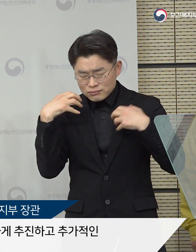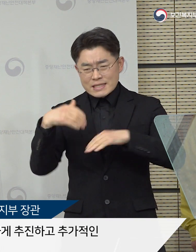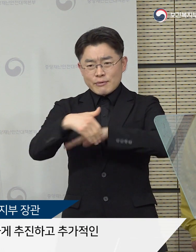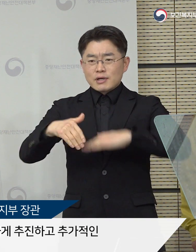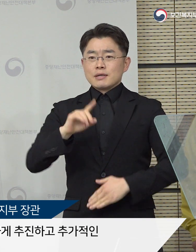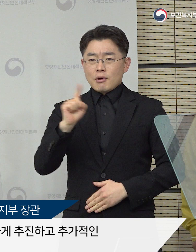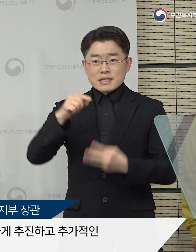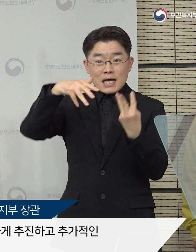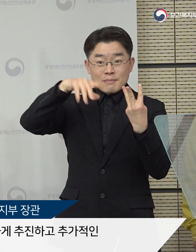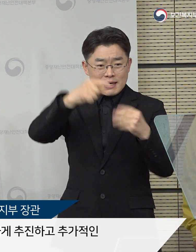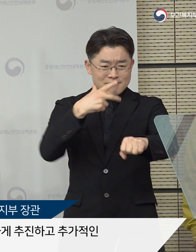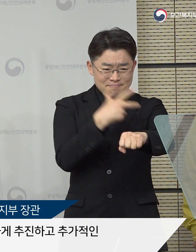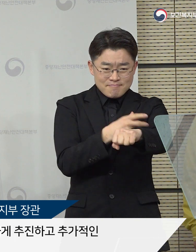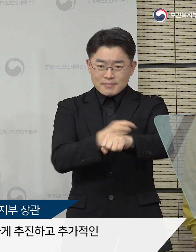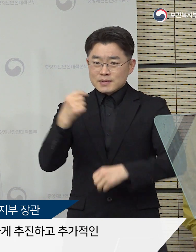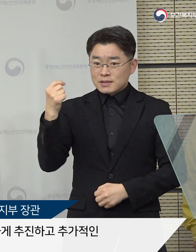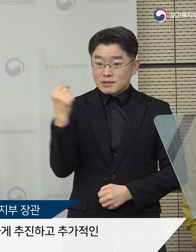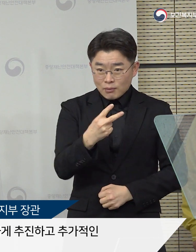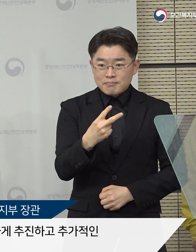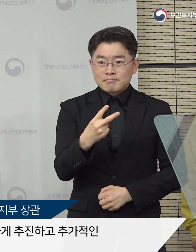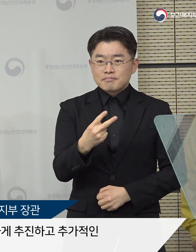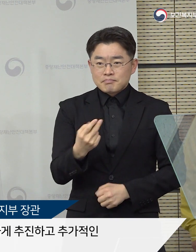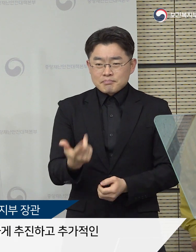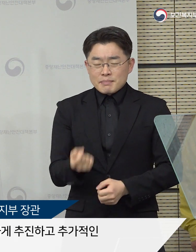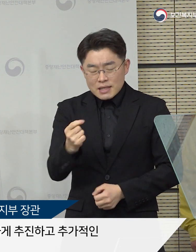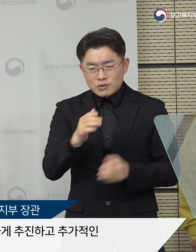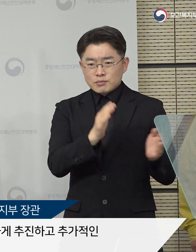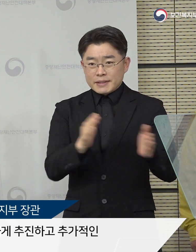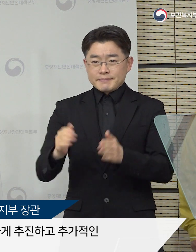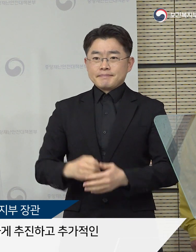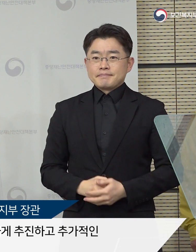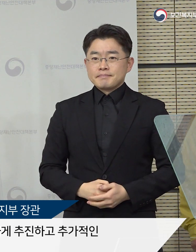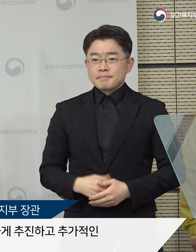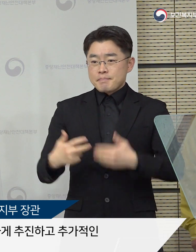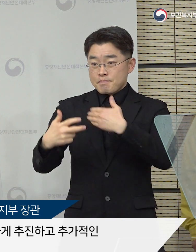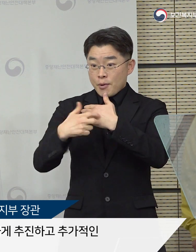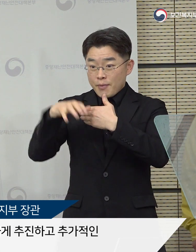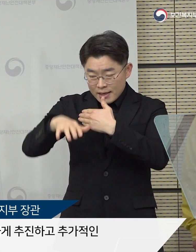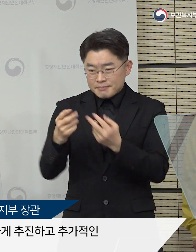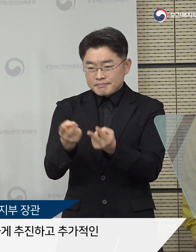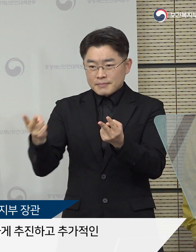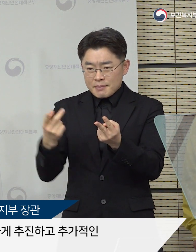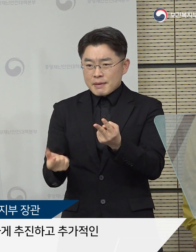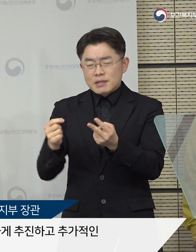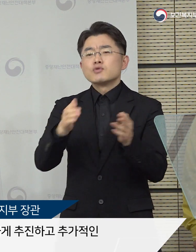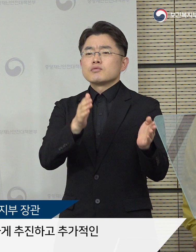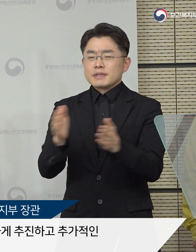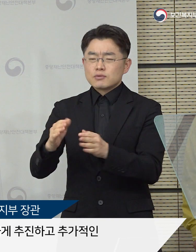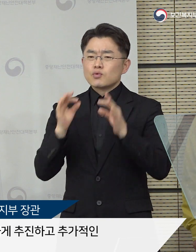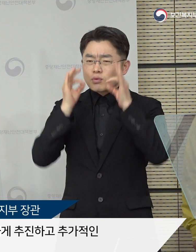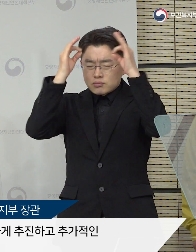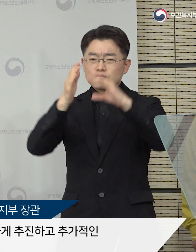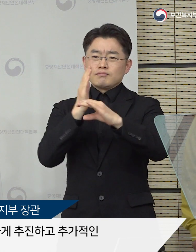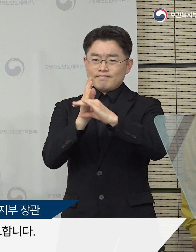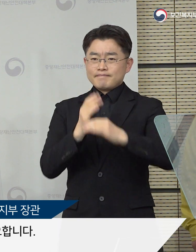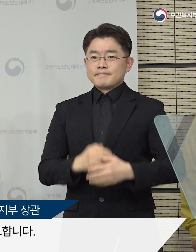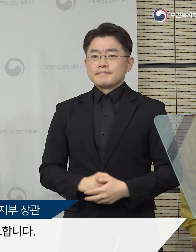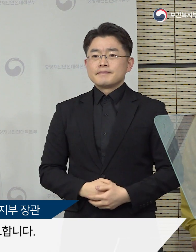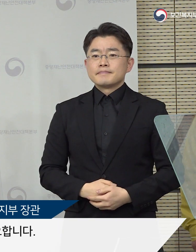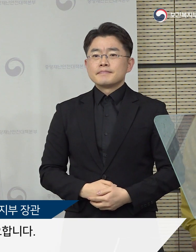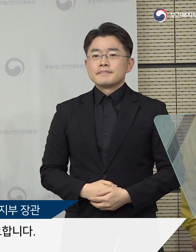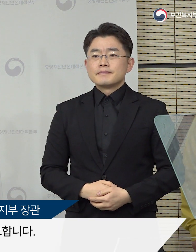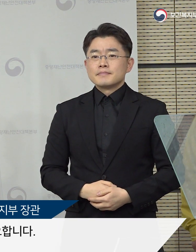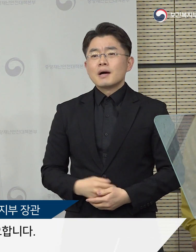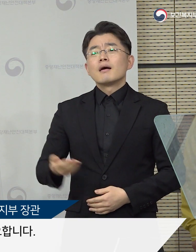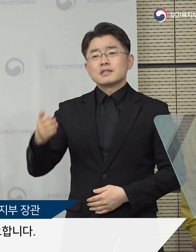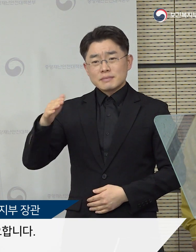등 예방접종을 최대한 신속하게 추진하고 추가적인 병상 확충에 나서고 있습니다. 그러나